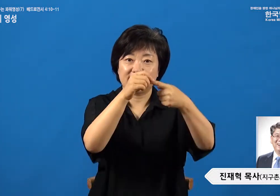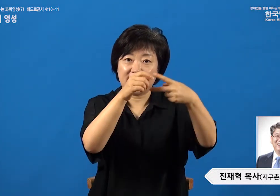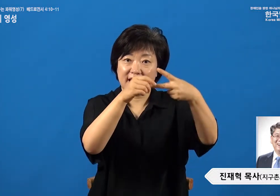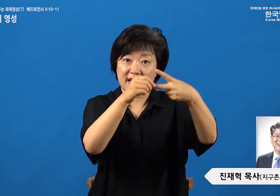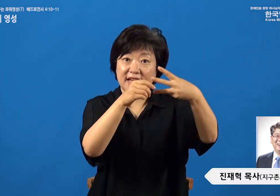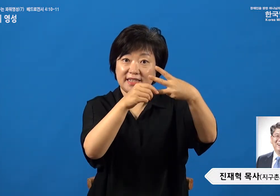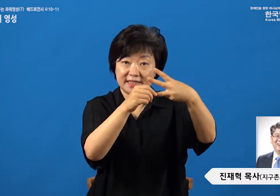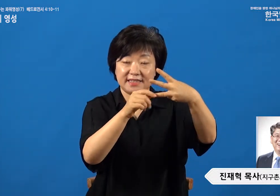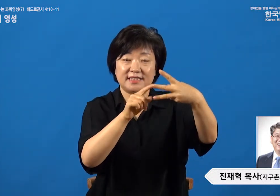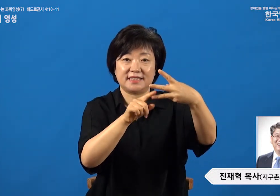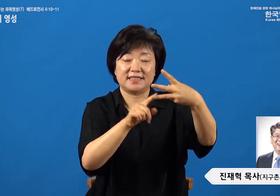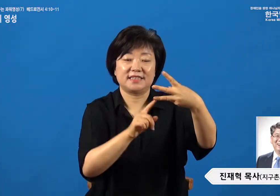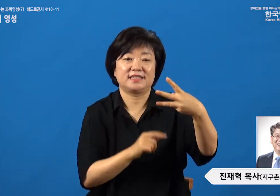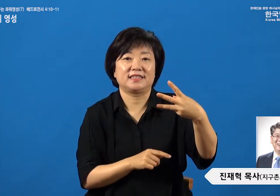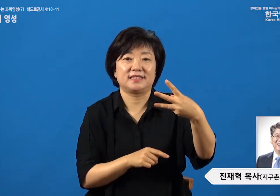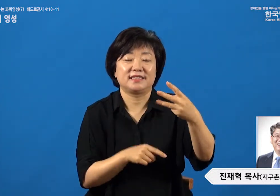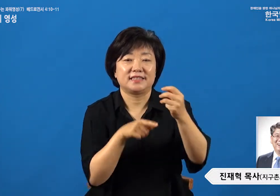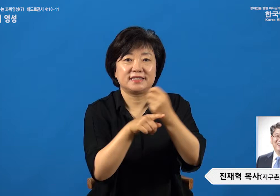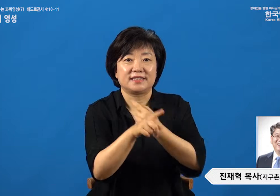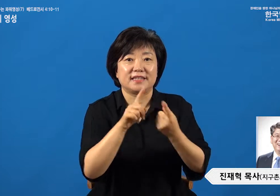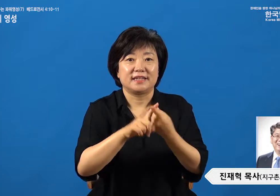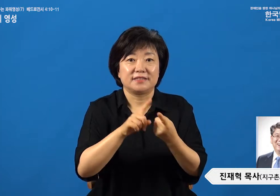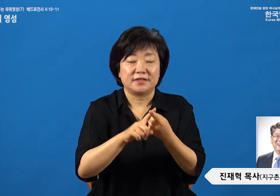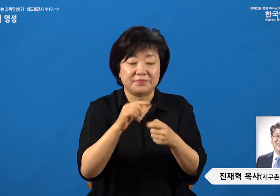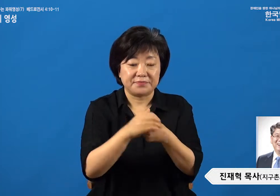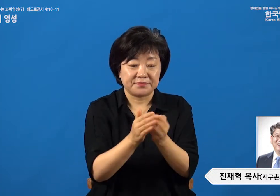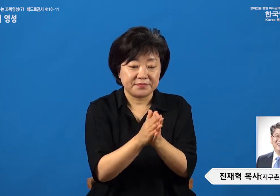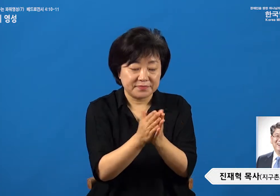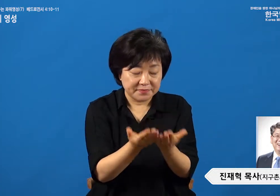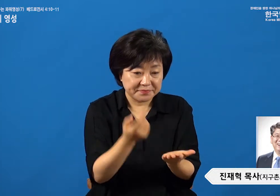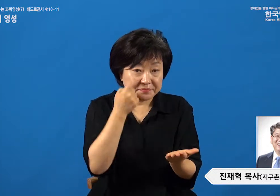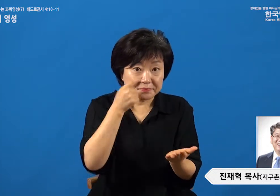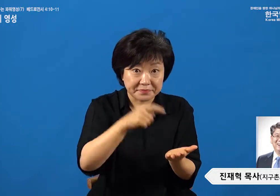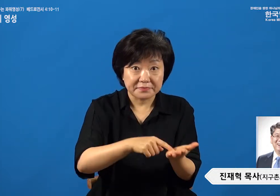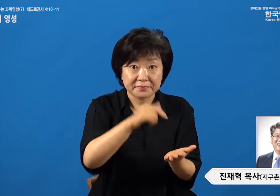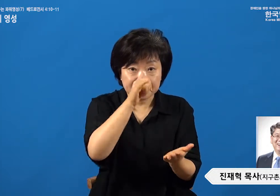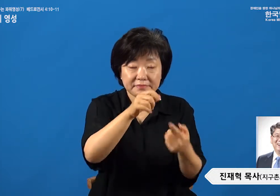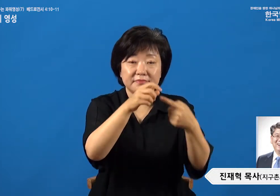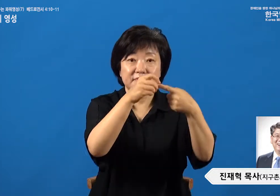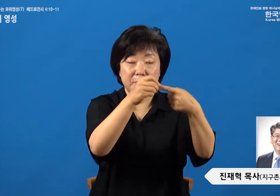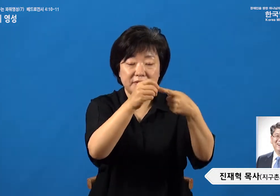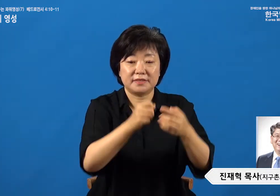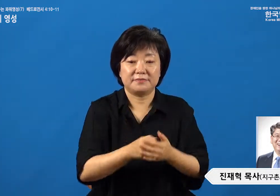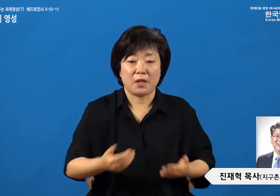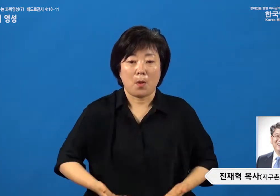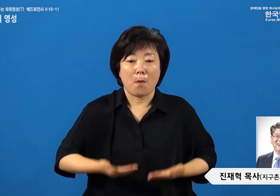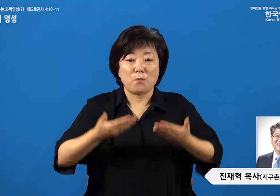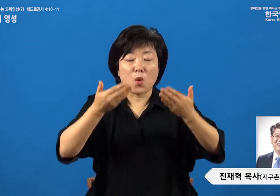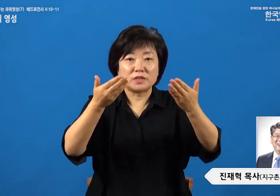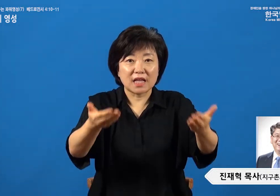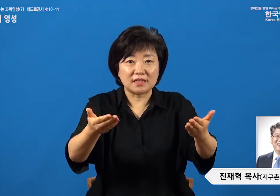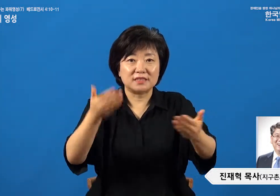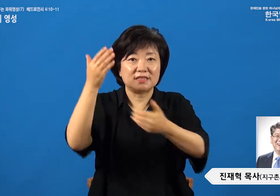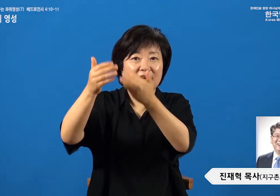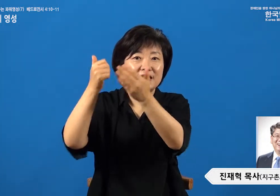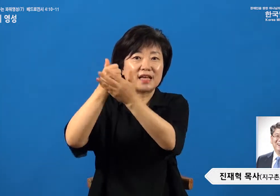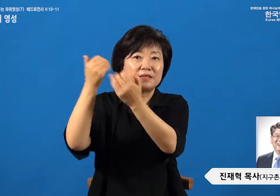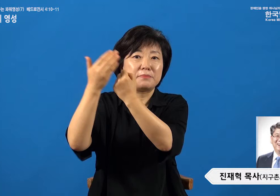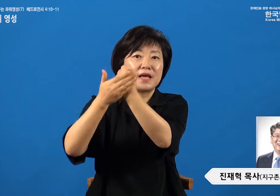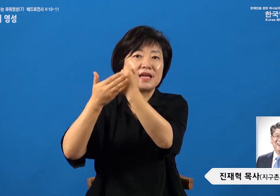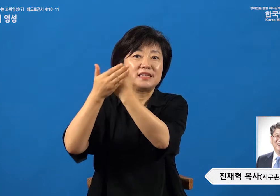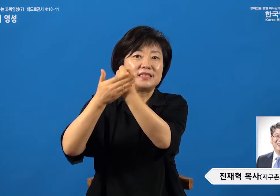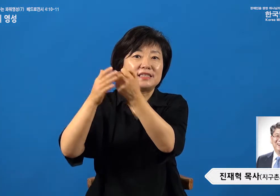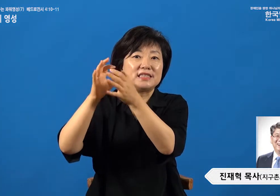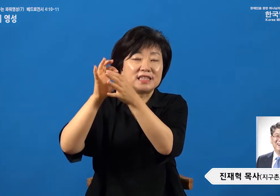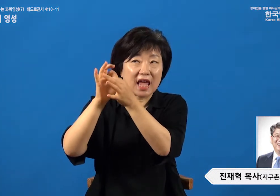오늘 성경 본문에서 찾아봅니다. 첫째로, 봉사는 하나님의 은혜의